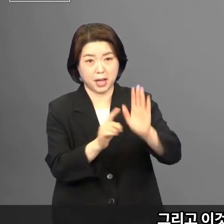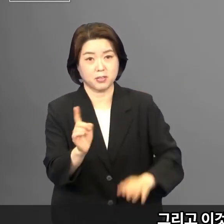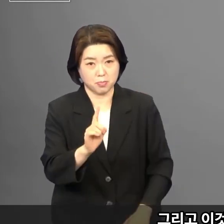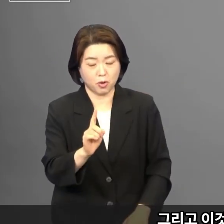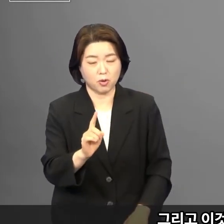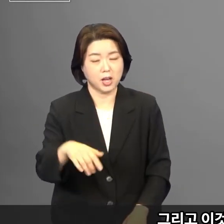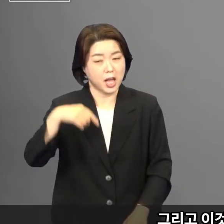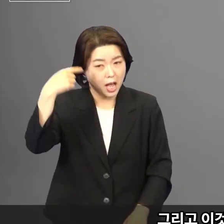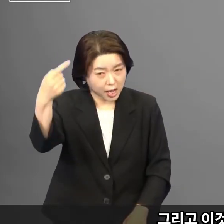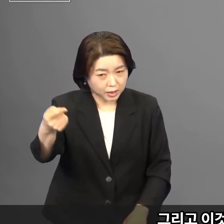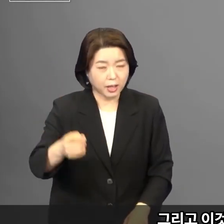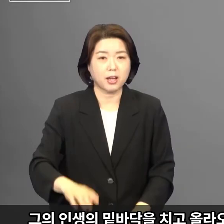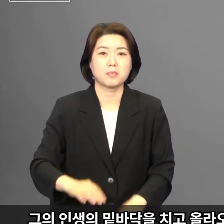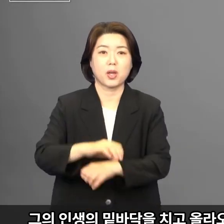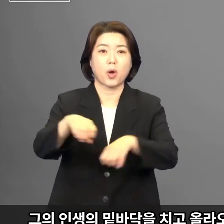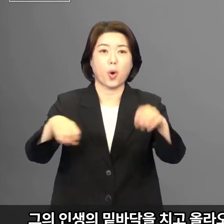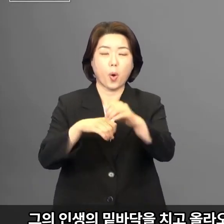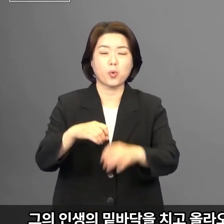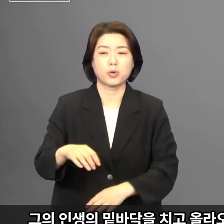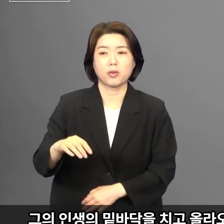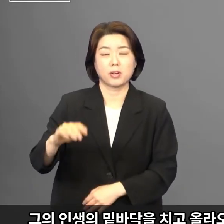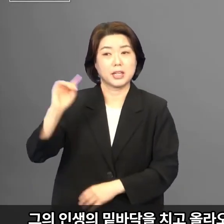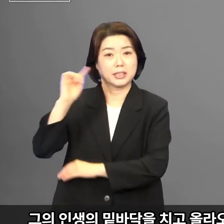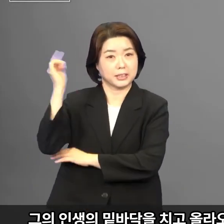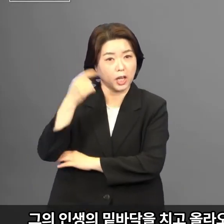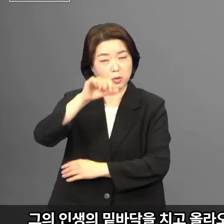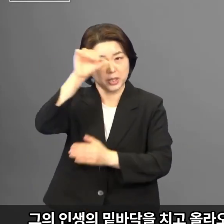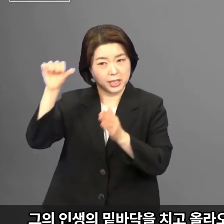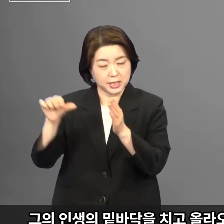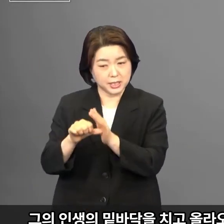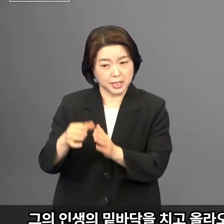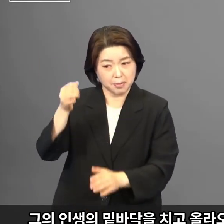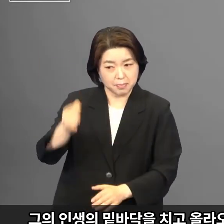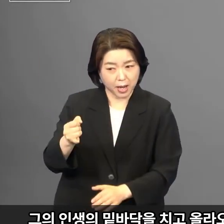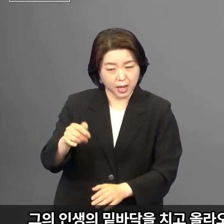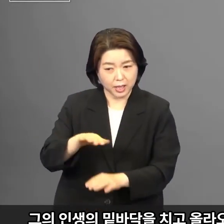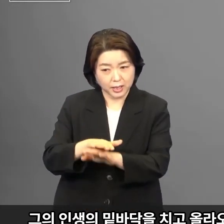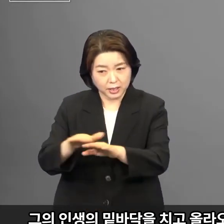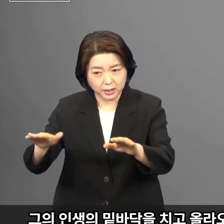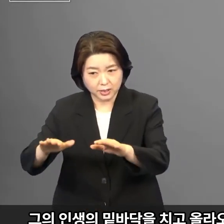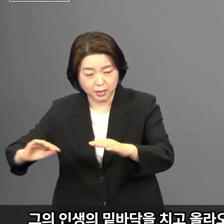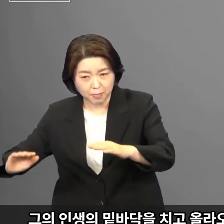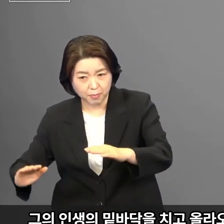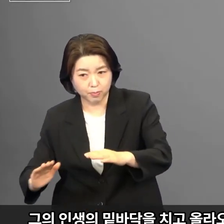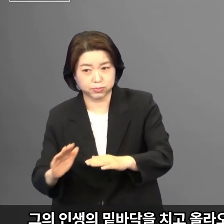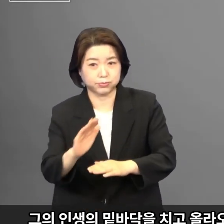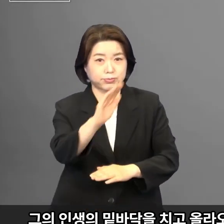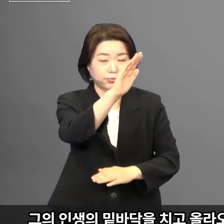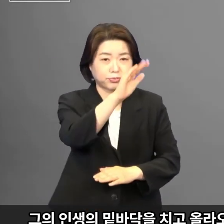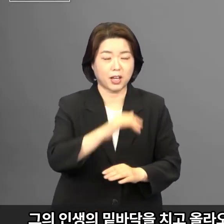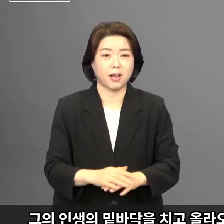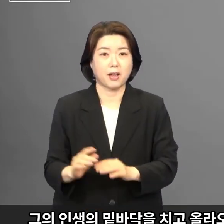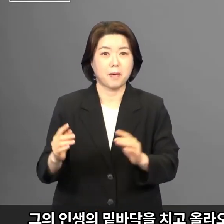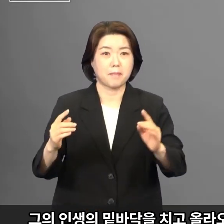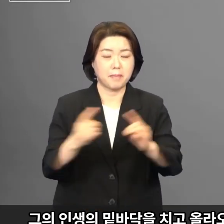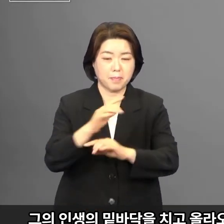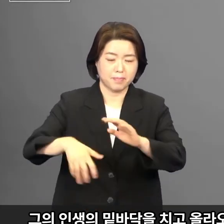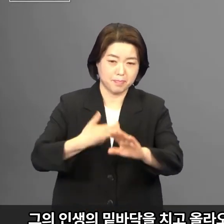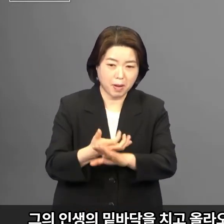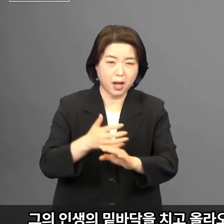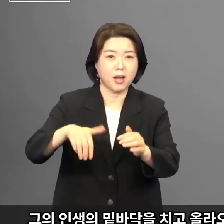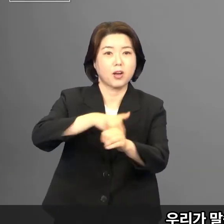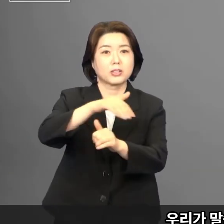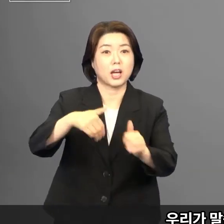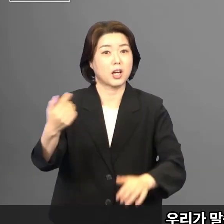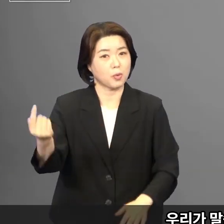이것이 어떻게 오히려 그의 인생의 밑바닥을 치고 올라오게 되어지는 반전의 기회가